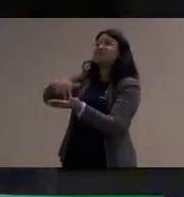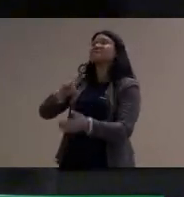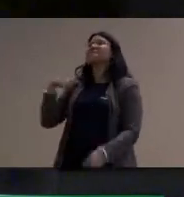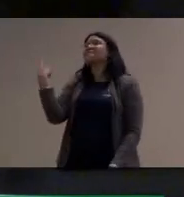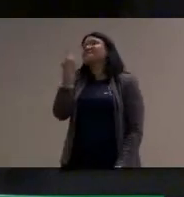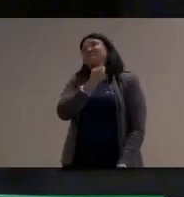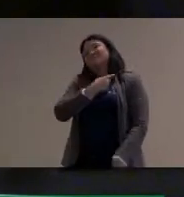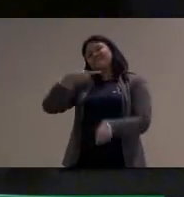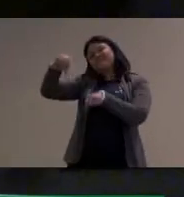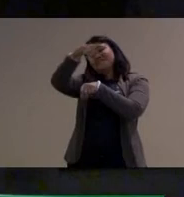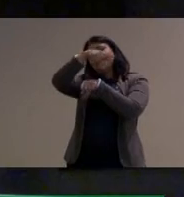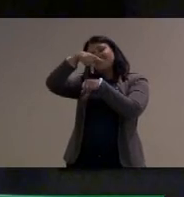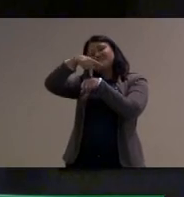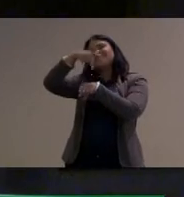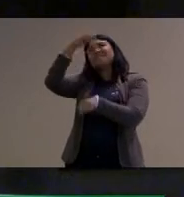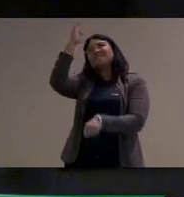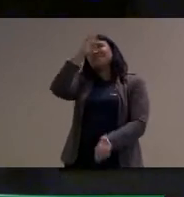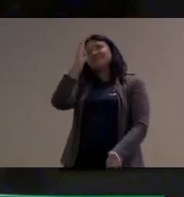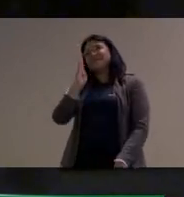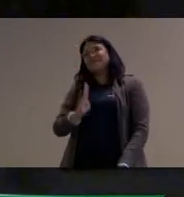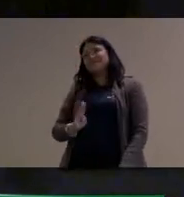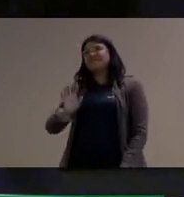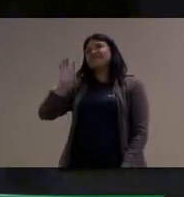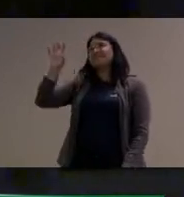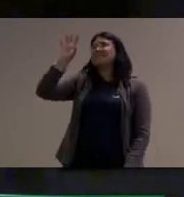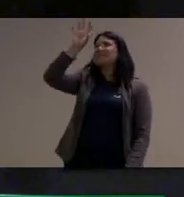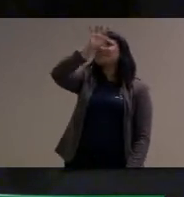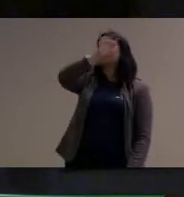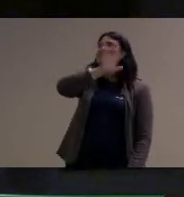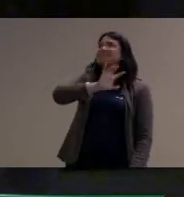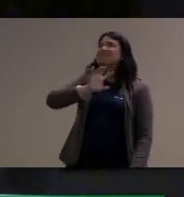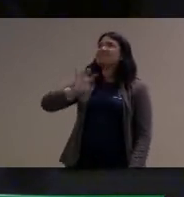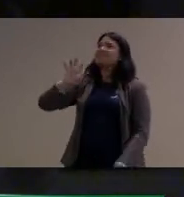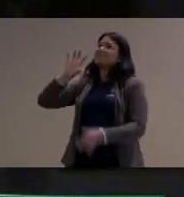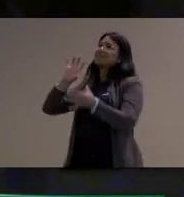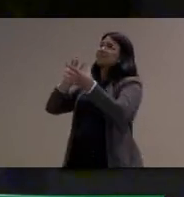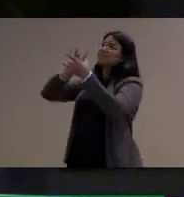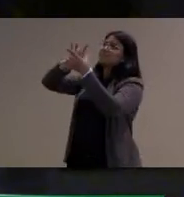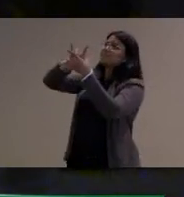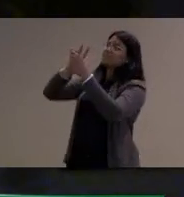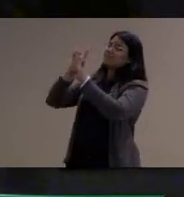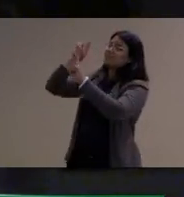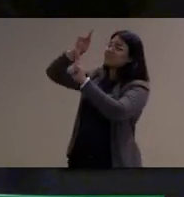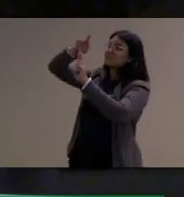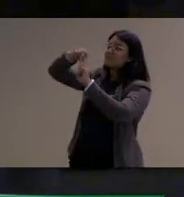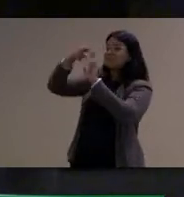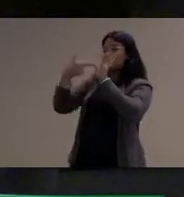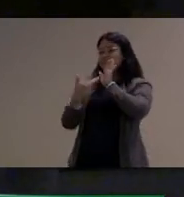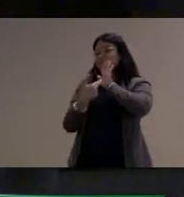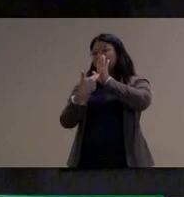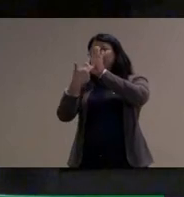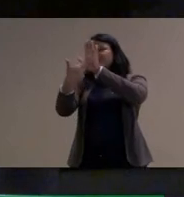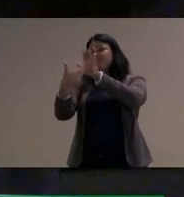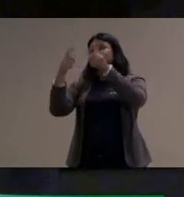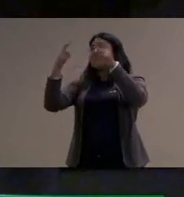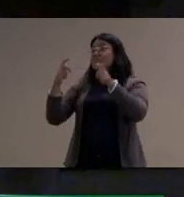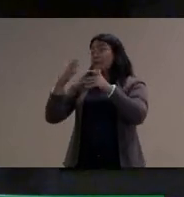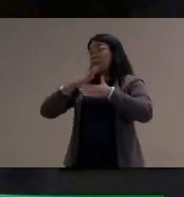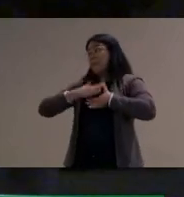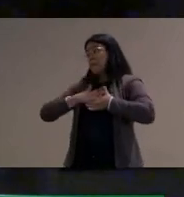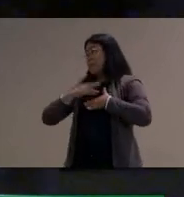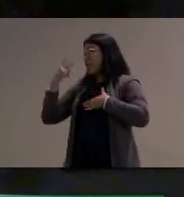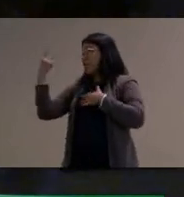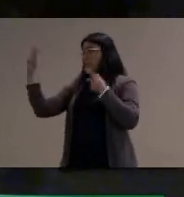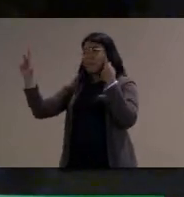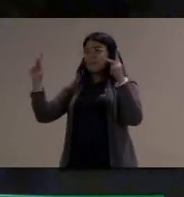país eu não sou país é o meu é o teu